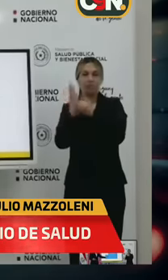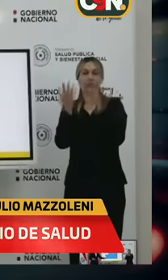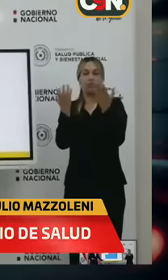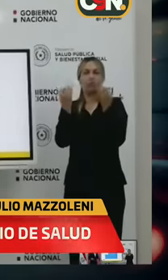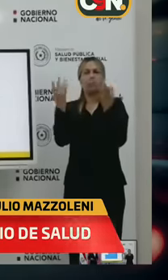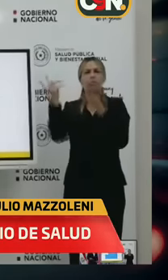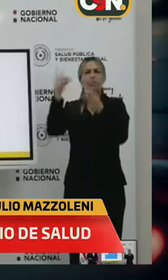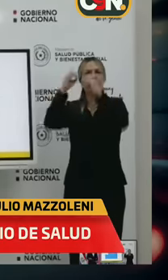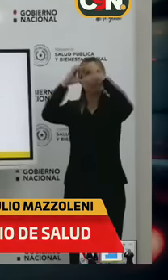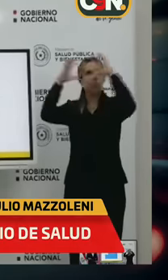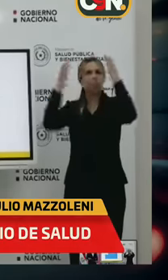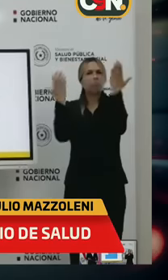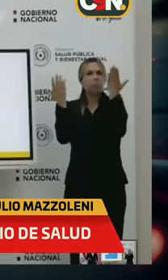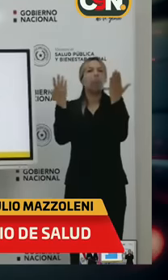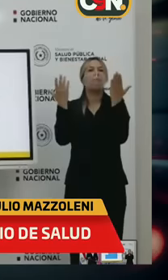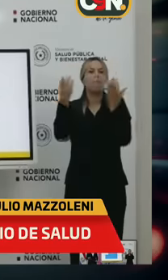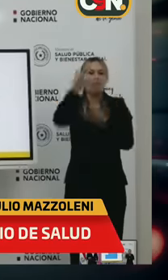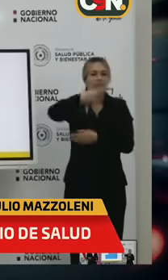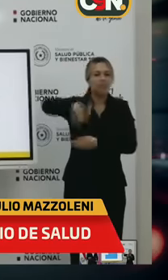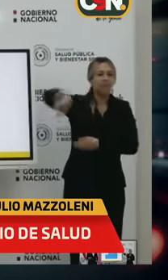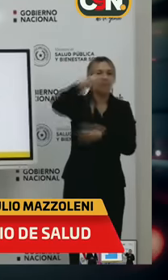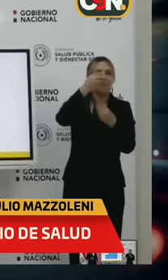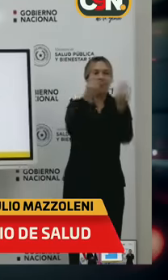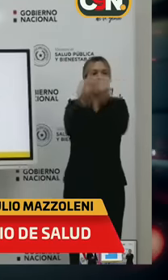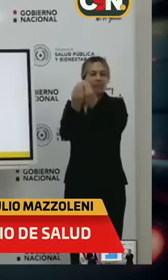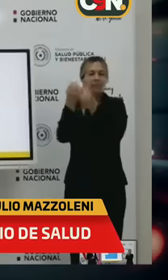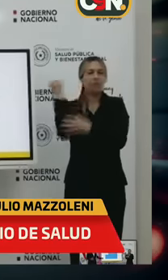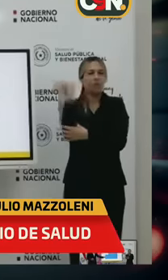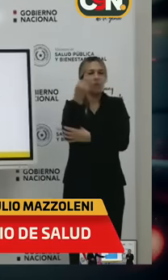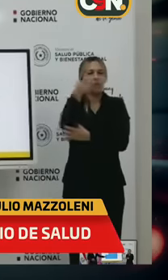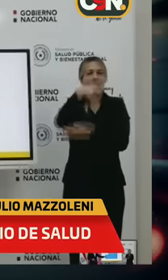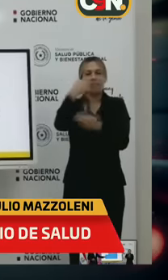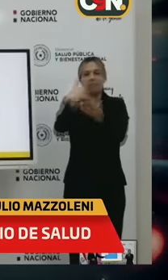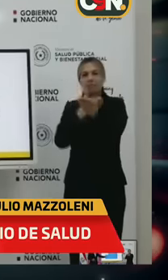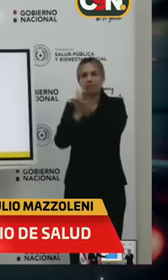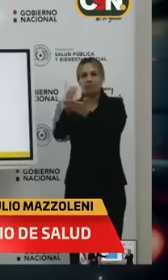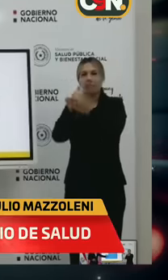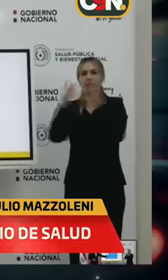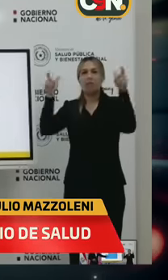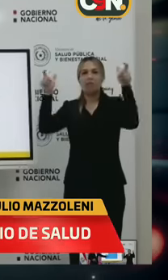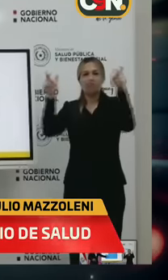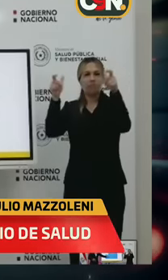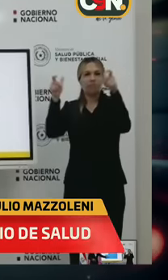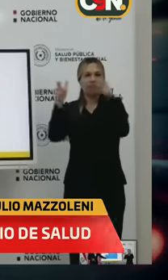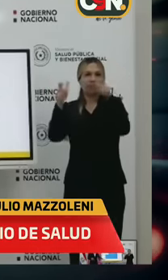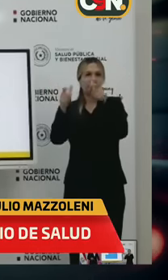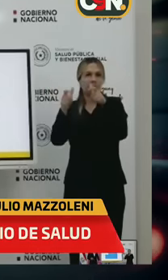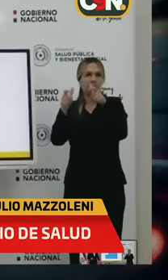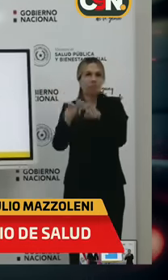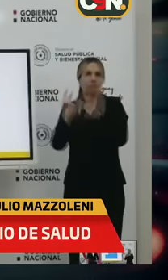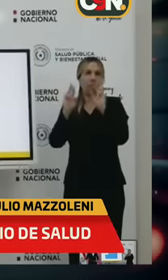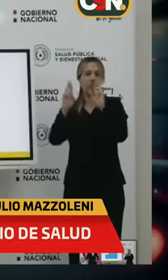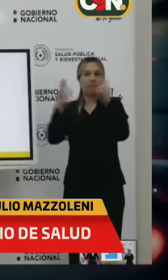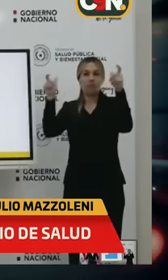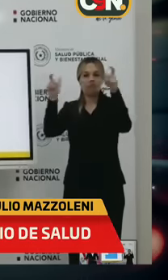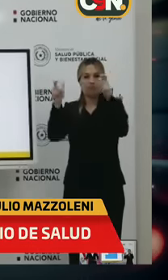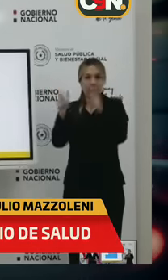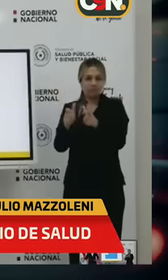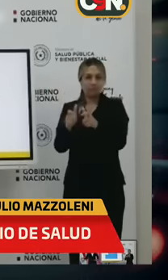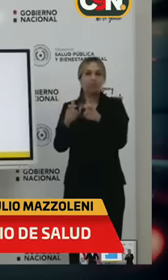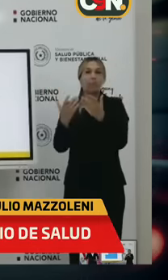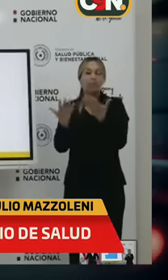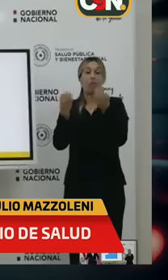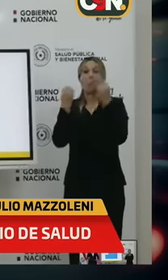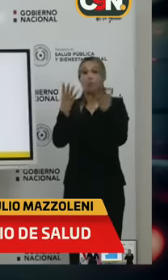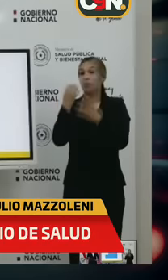ayuda de todos los ciudadanos podamos seguir bajando esto y que esta meseta empiece a tener un descenso. Para ello